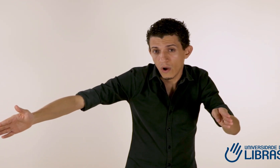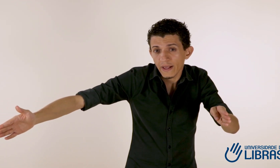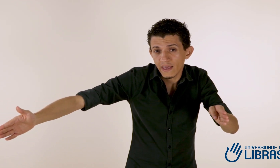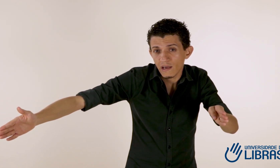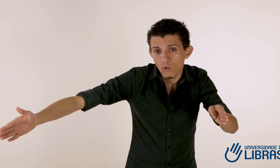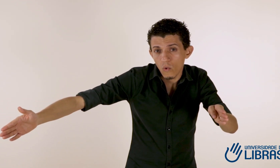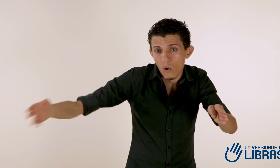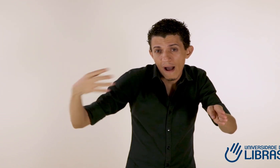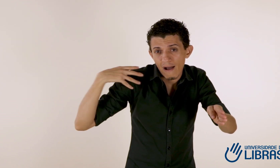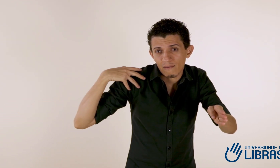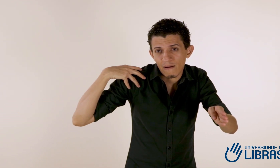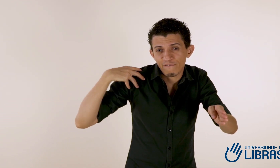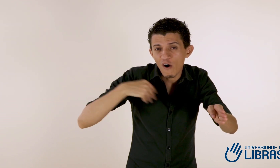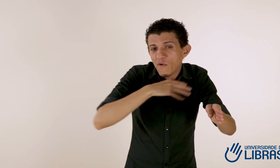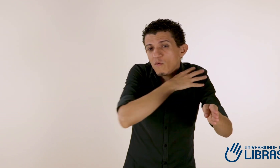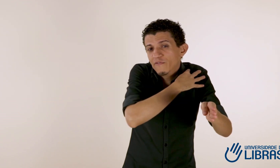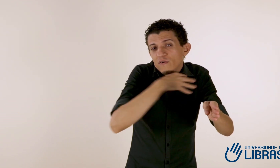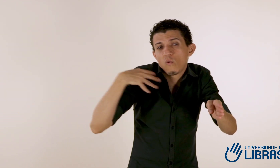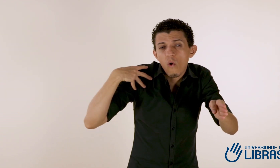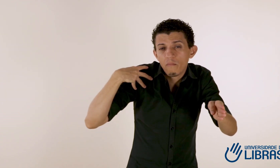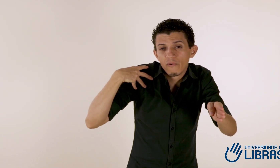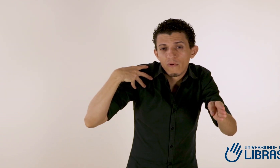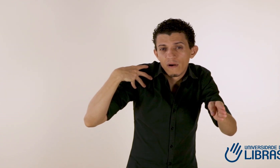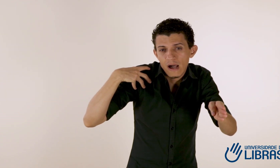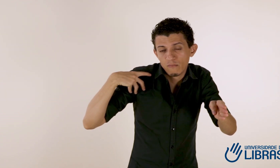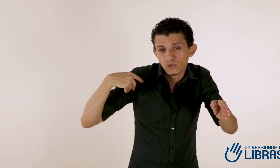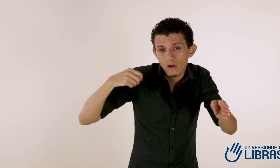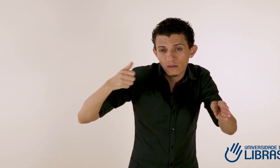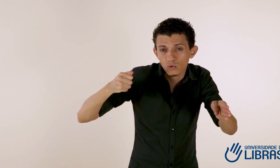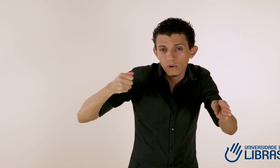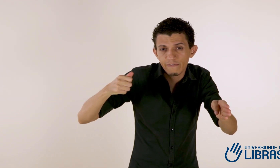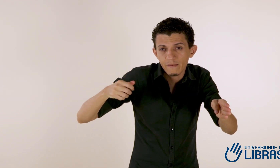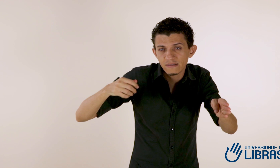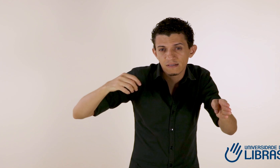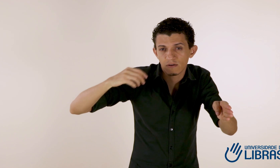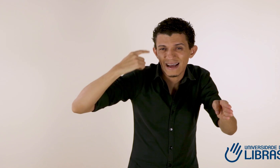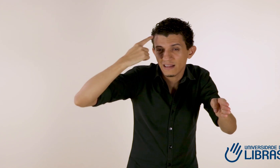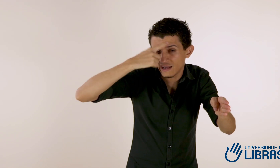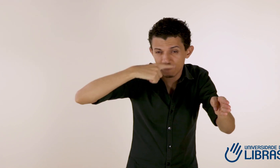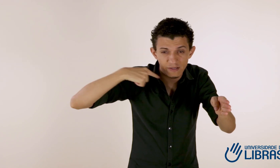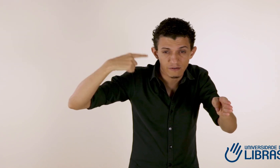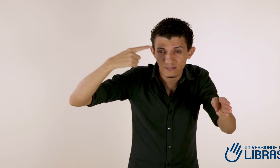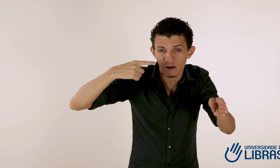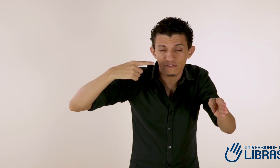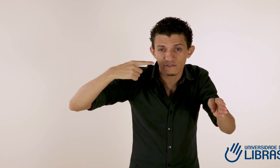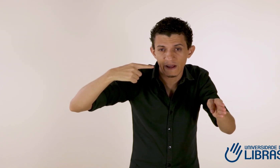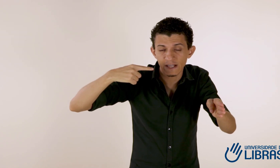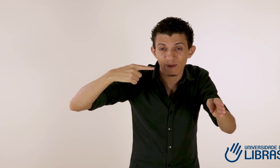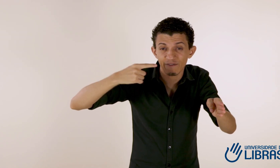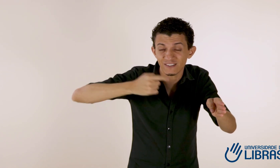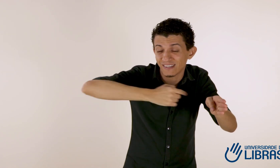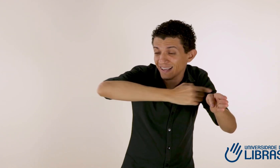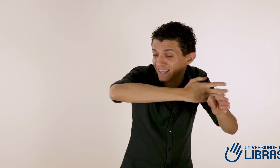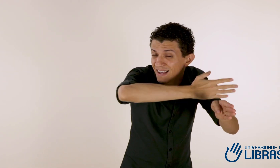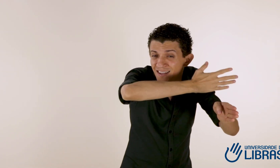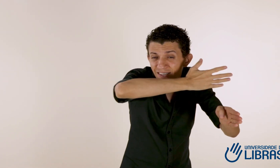Olha que a forma como fica o ombro, a musculatura fica mais tensionada, a expressão facial fica diferente, para enfatizar que